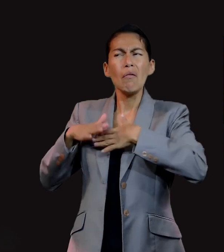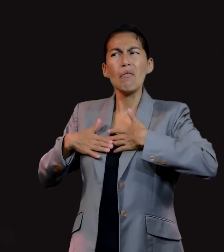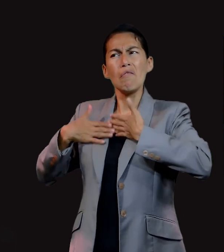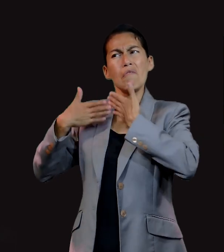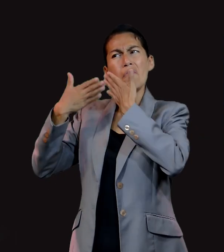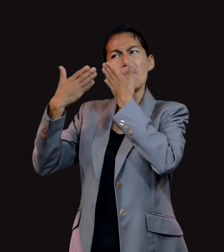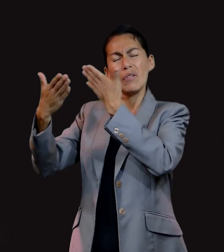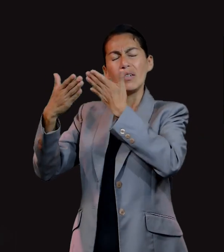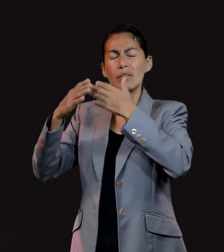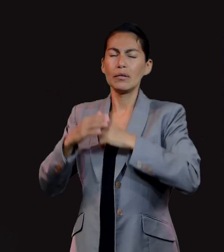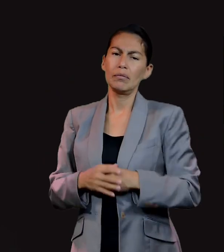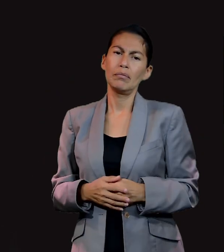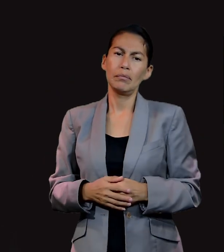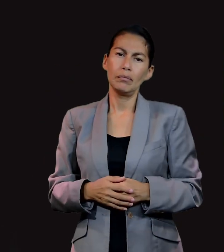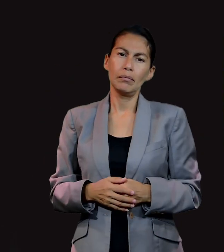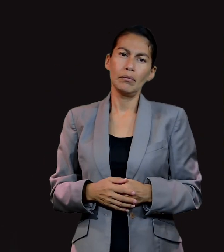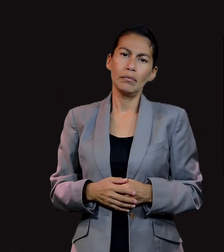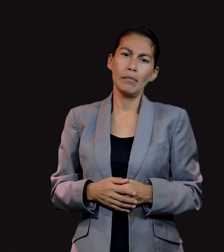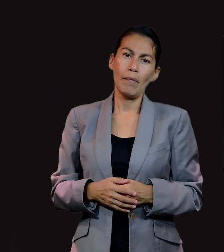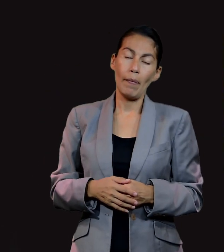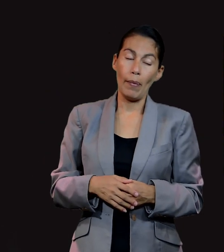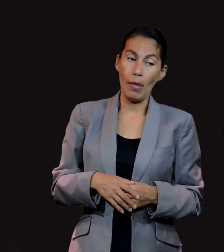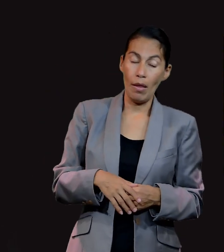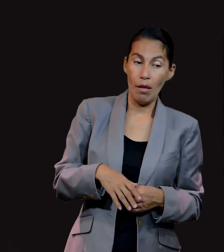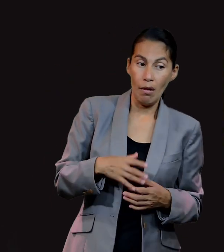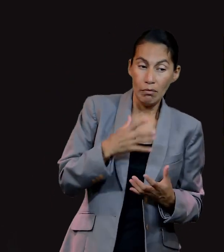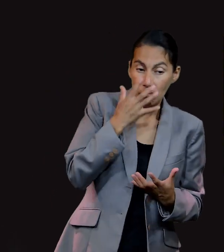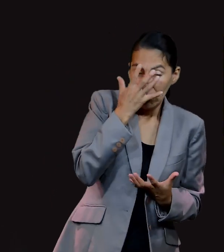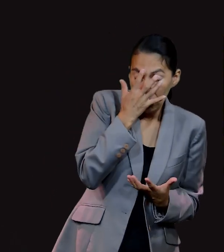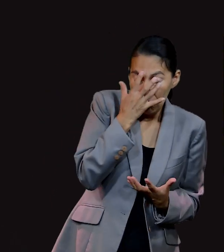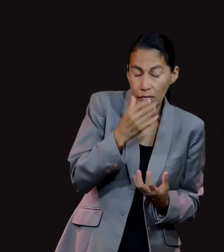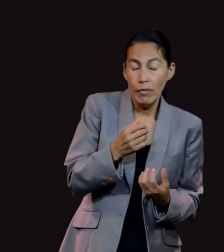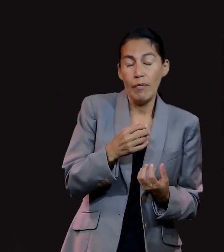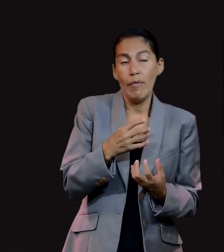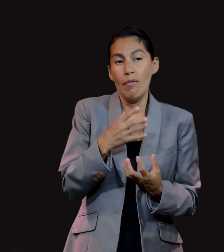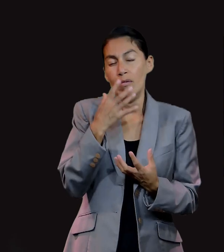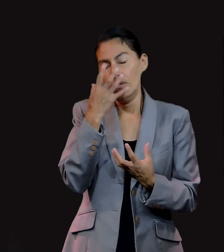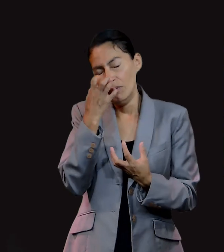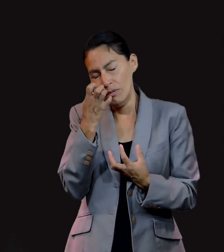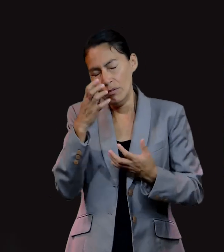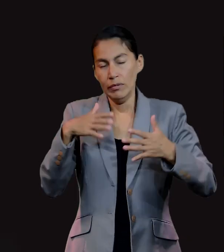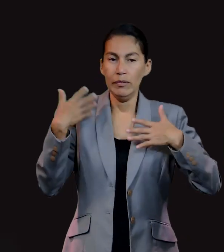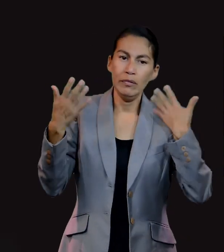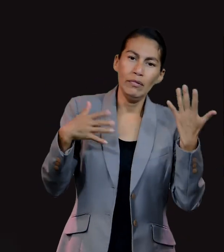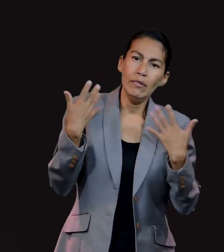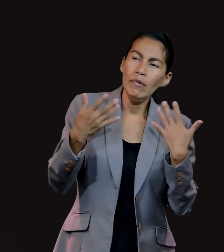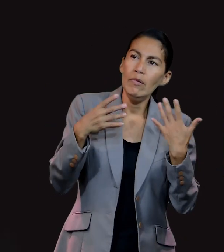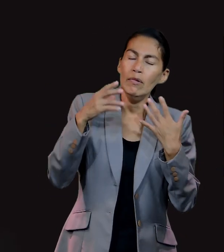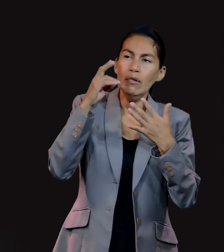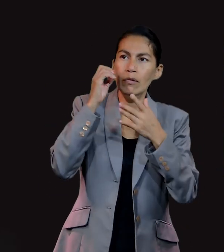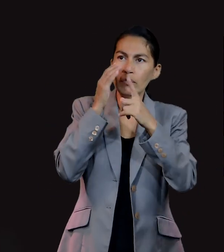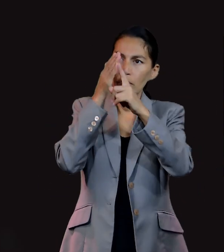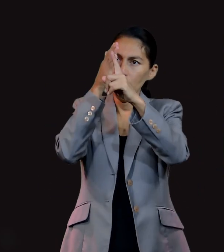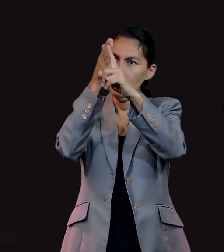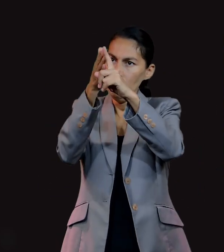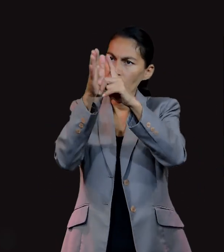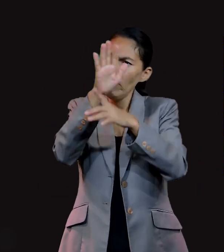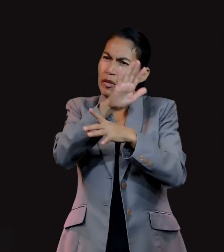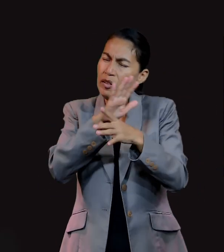Dios como un amigo íntimo y entregar todas tus penas tus alegrías tus sueños